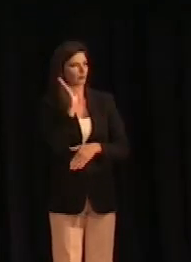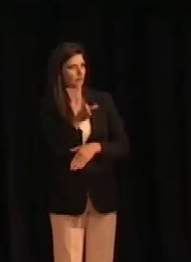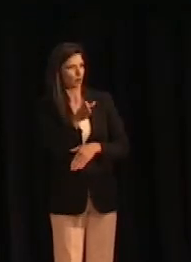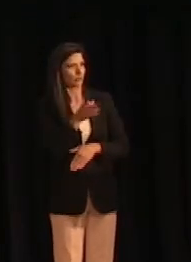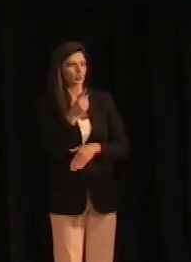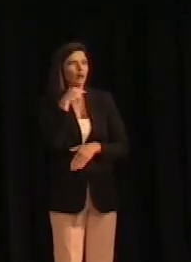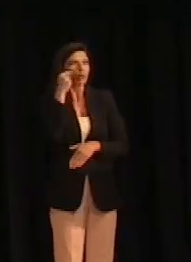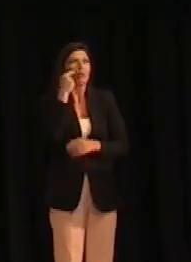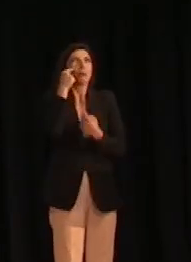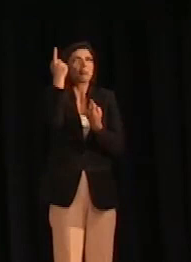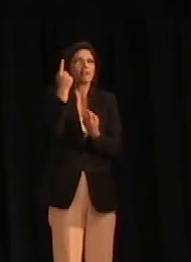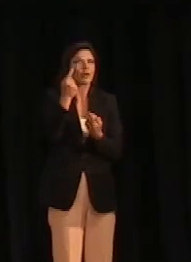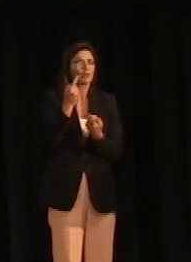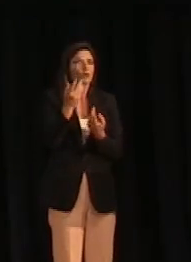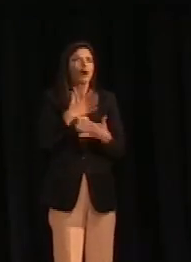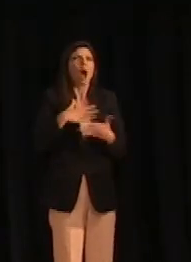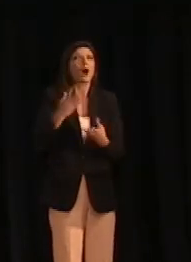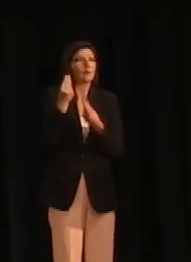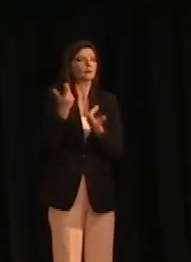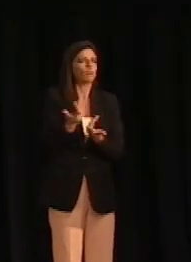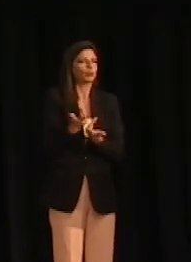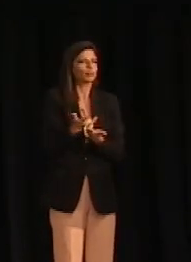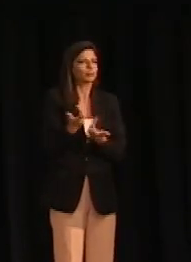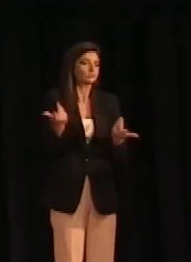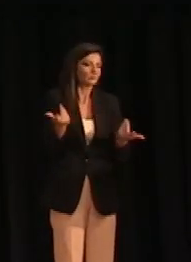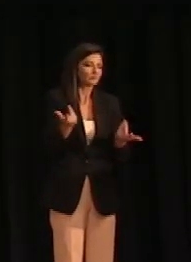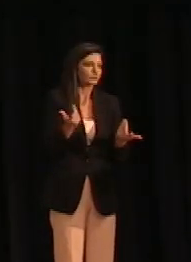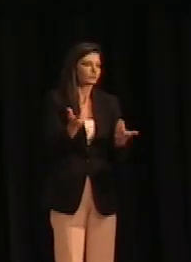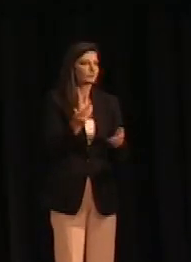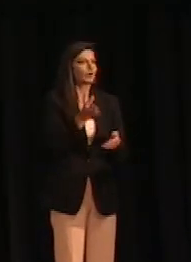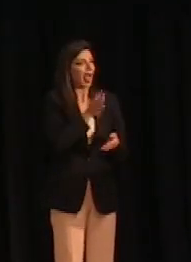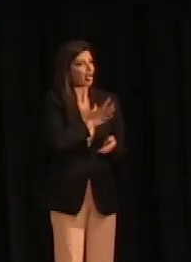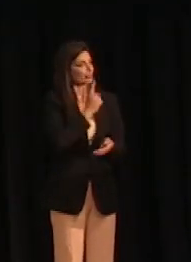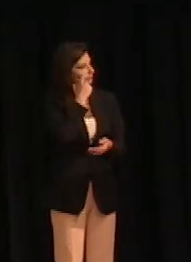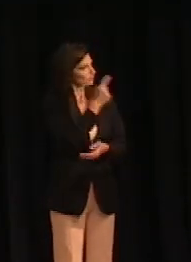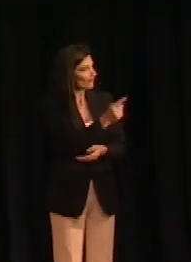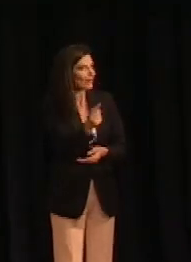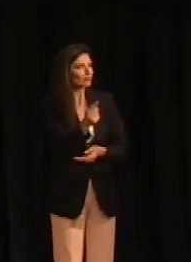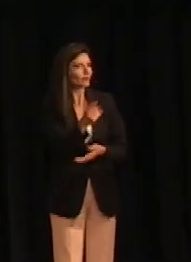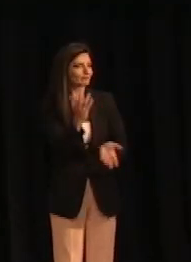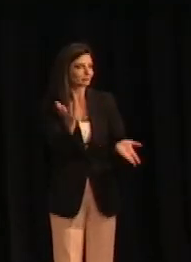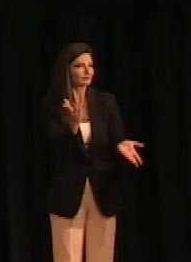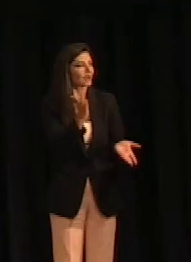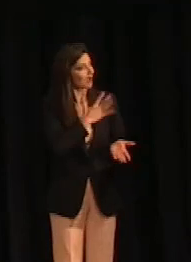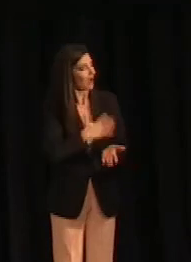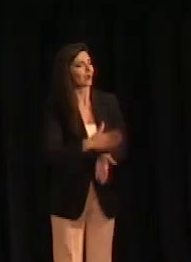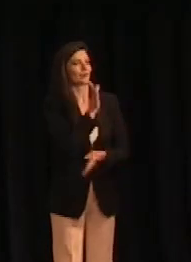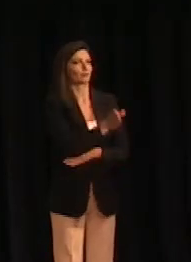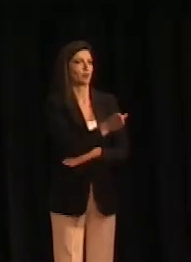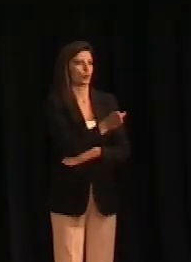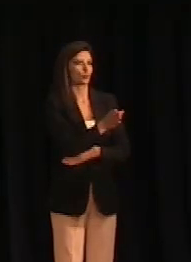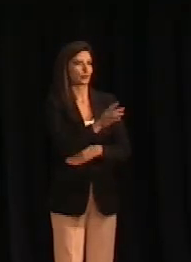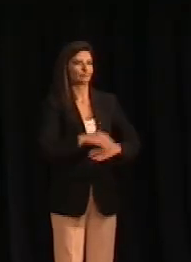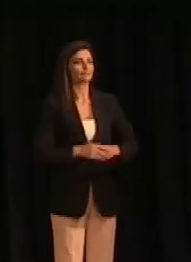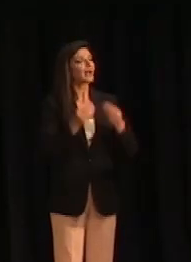του. Καλωσορίζω την τρίτη δημοσιογραφική διάσκεψη, αλλά και το πρώτο ημισυνέδριο